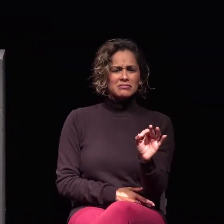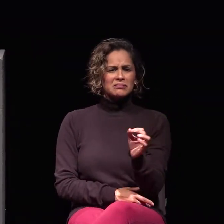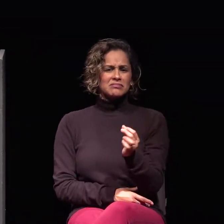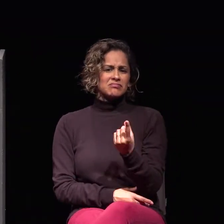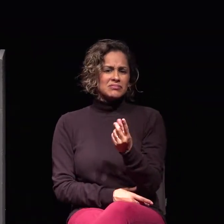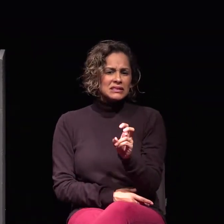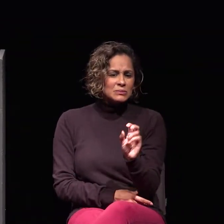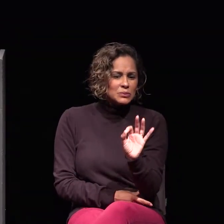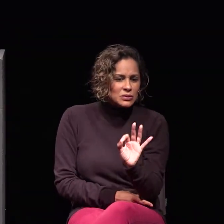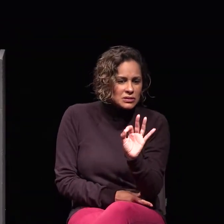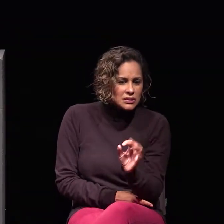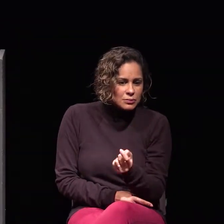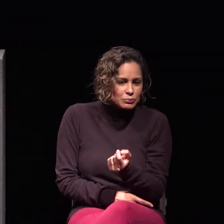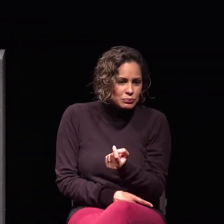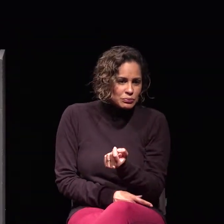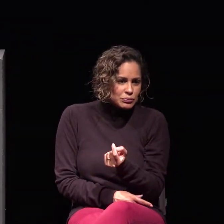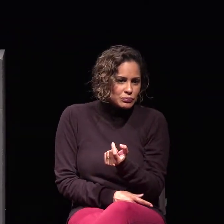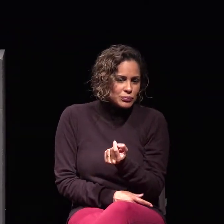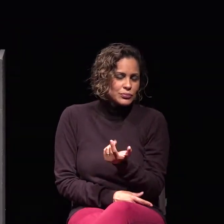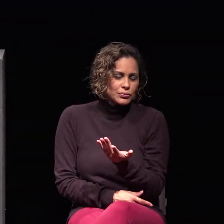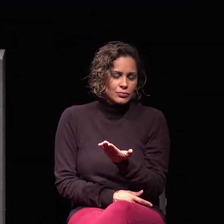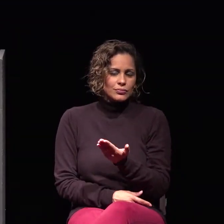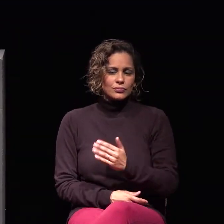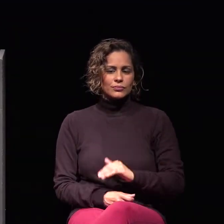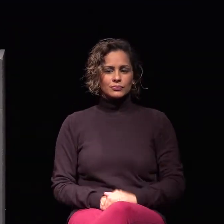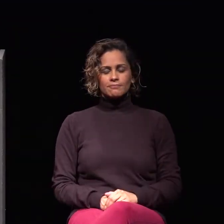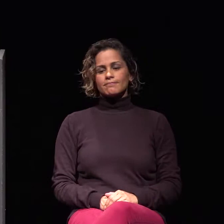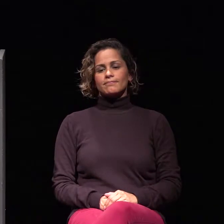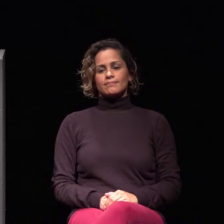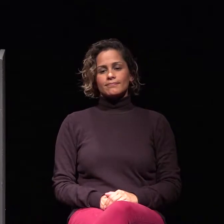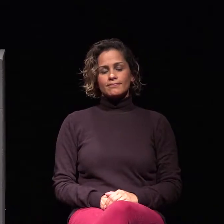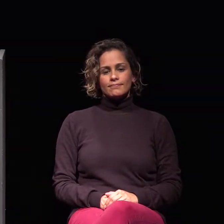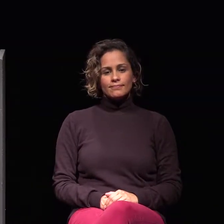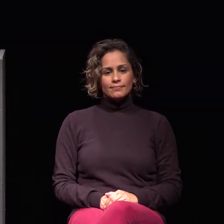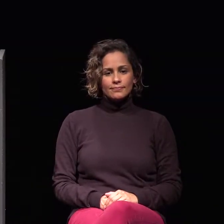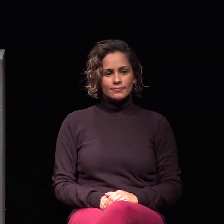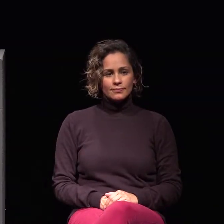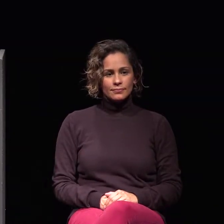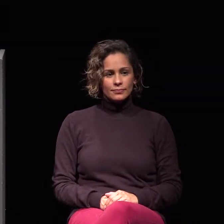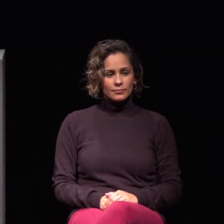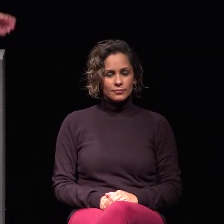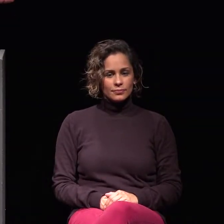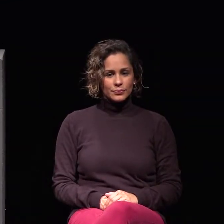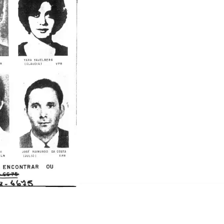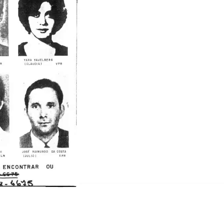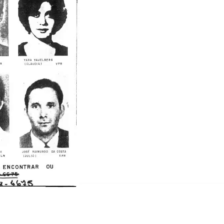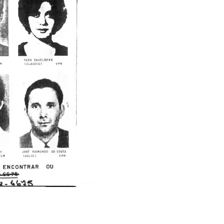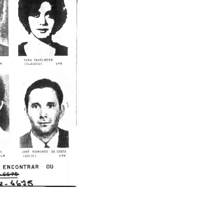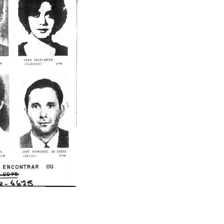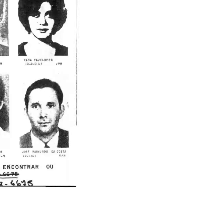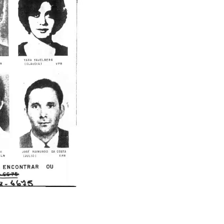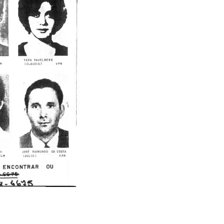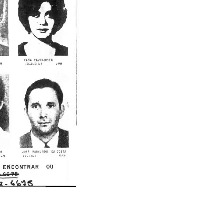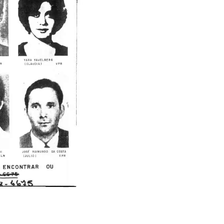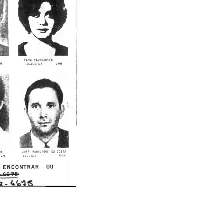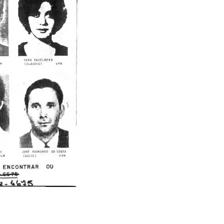é uma coisa bem expressiva, né? Bom, A